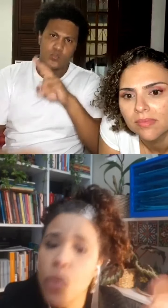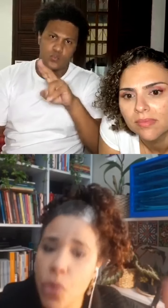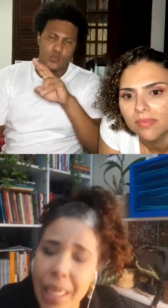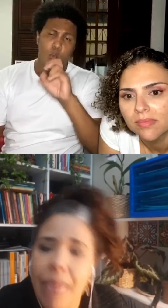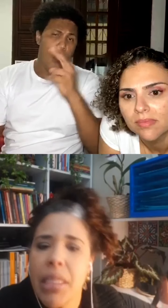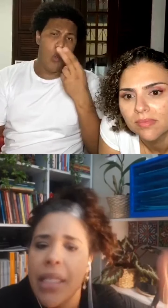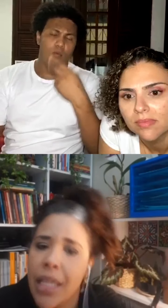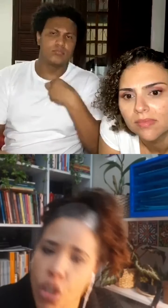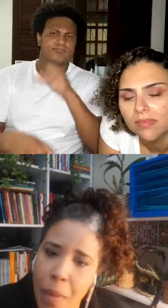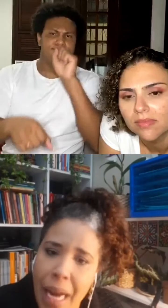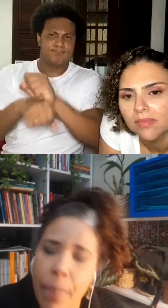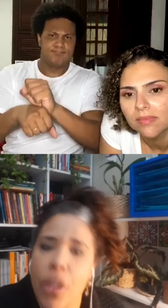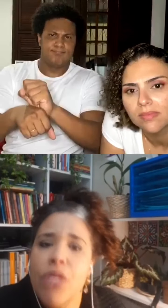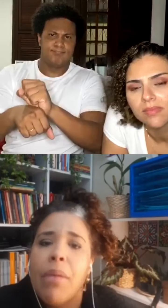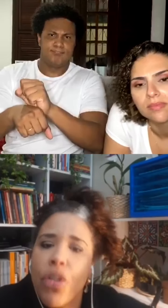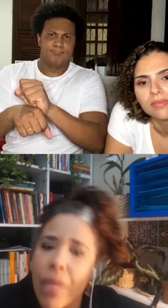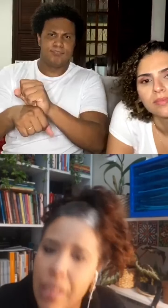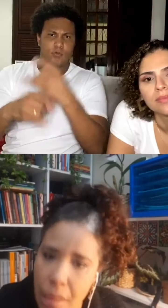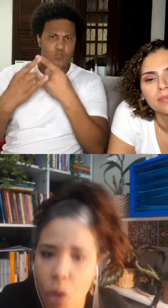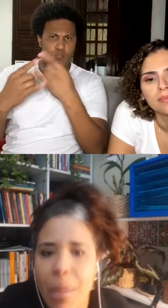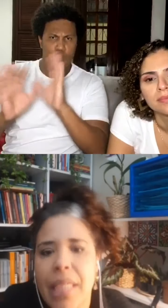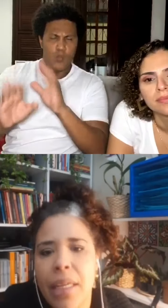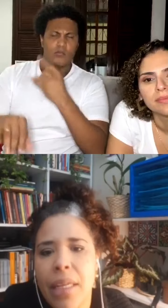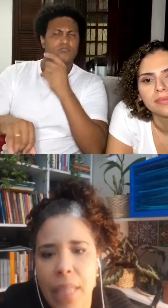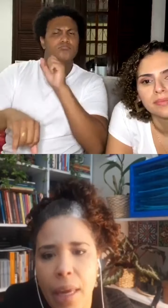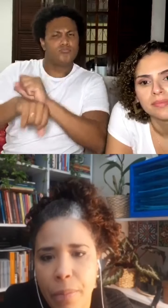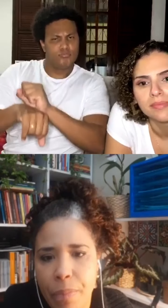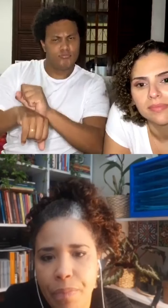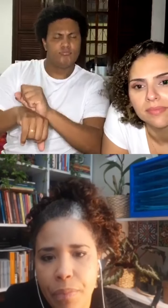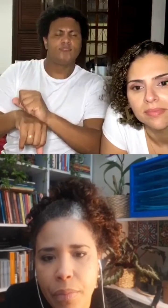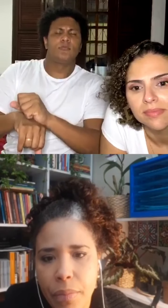usa a camisinha, espera a próxima menstruação e começa do zero.